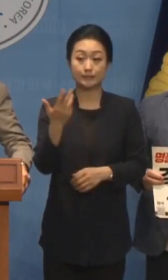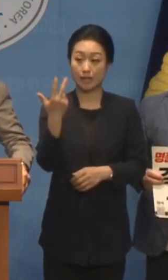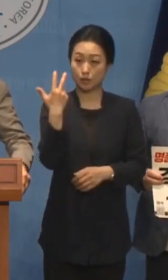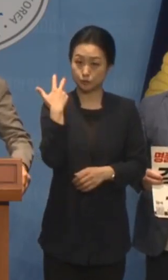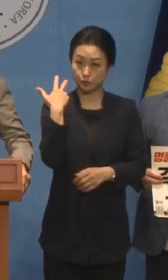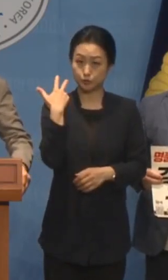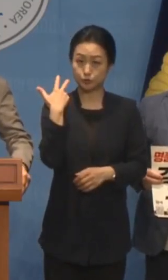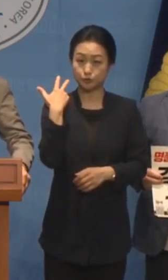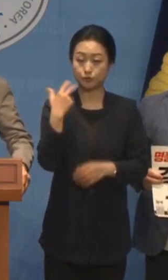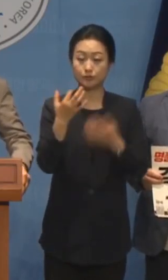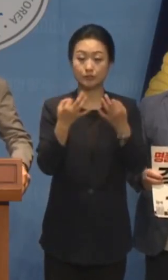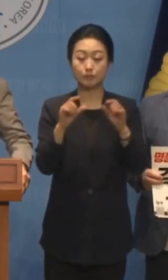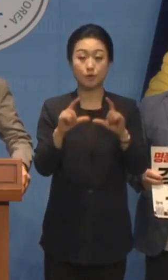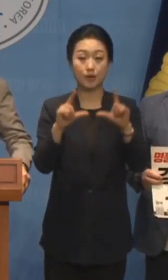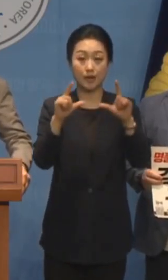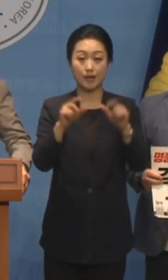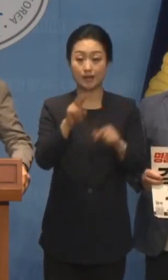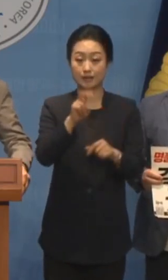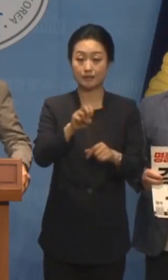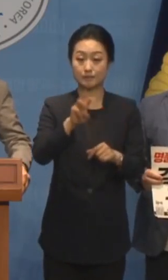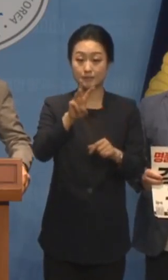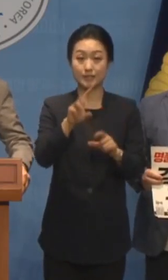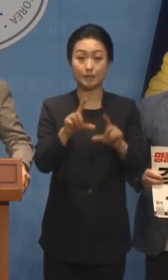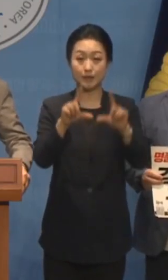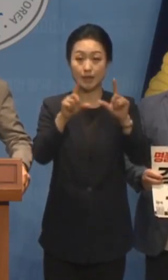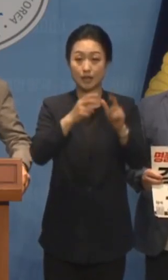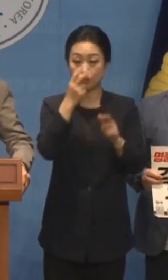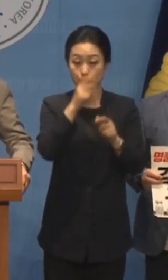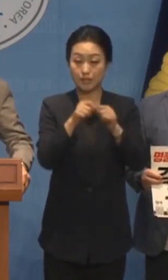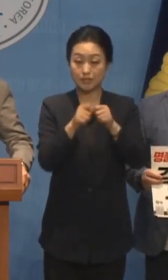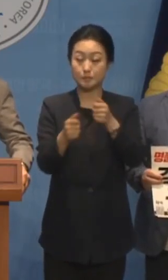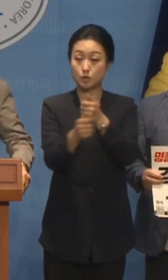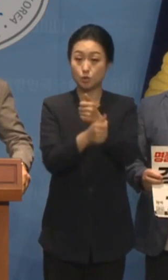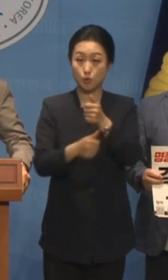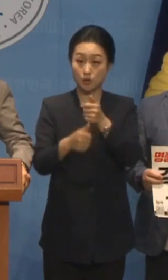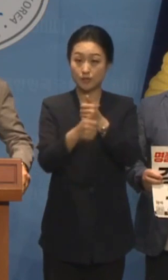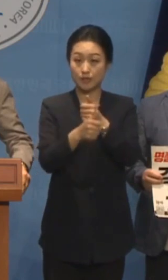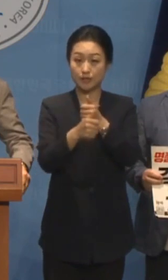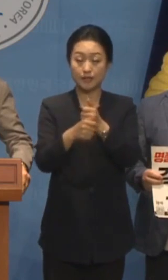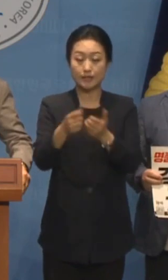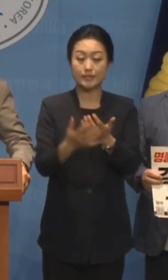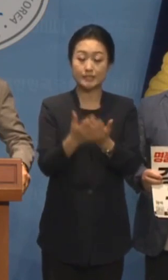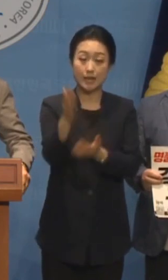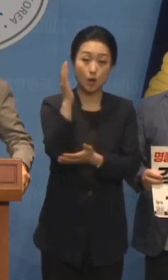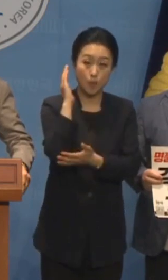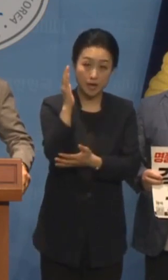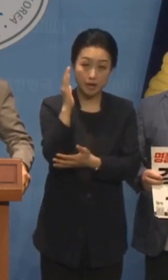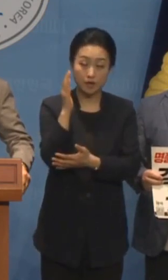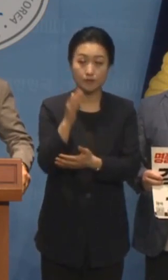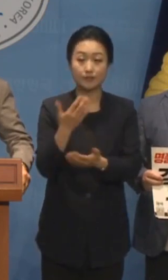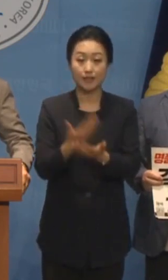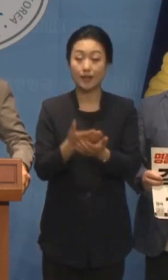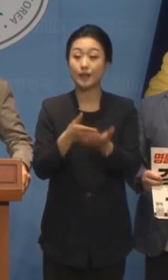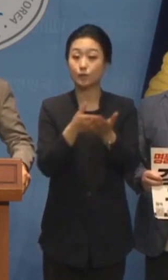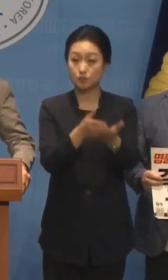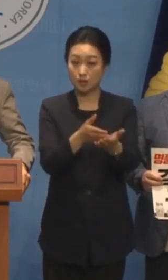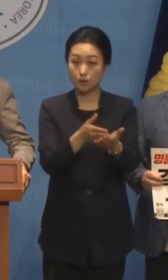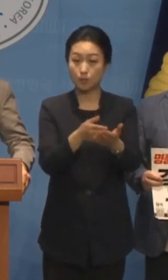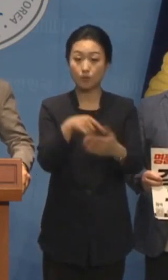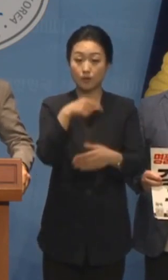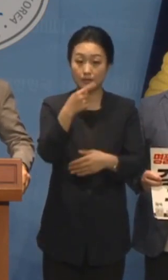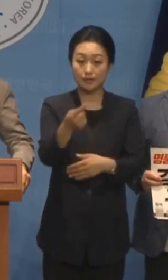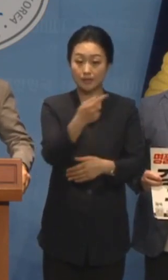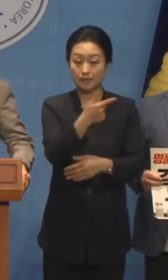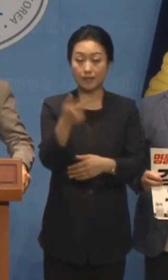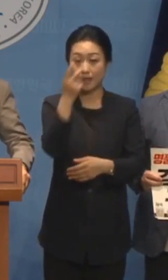지난주 금요일 23일 수사심의위 요청 기자회견을 마치고 저의 일행들이